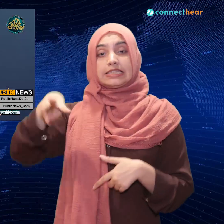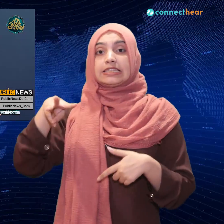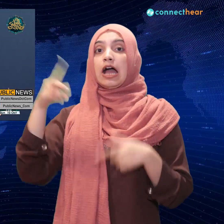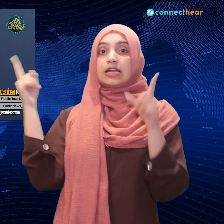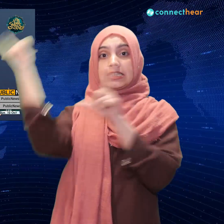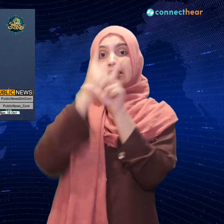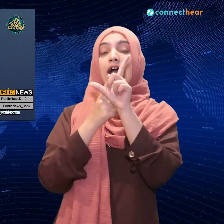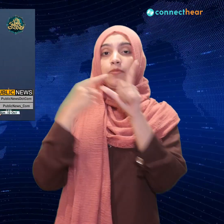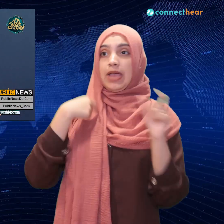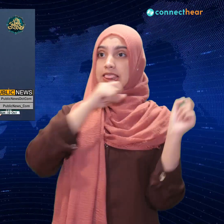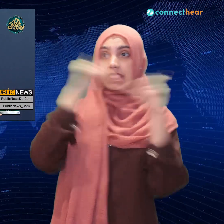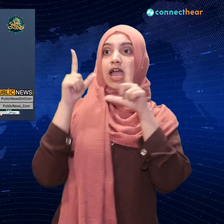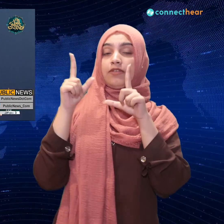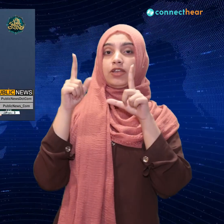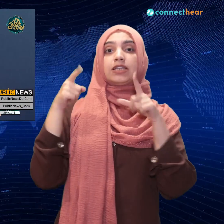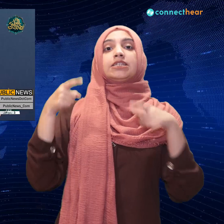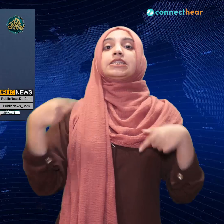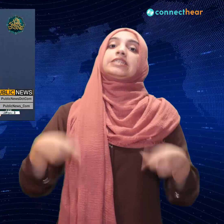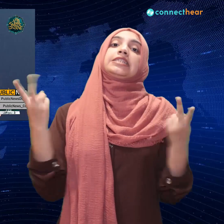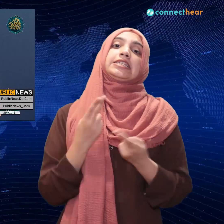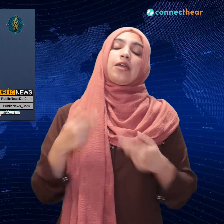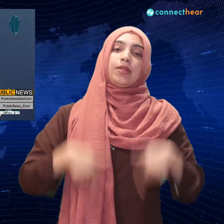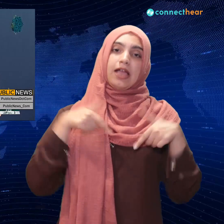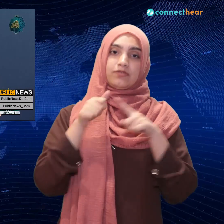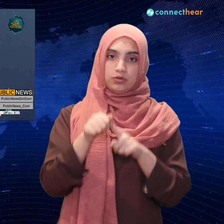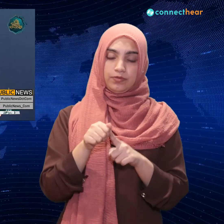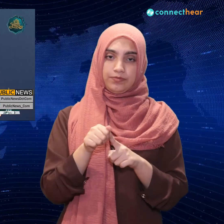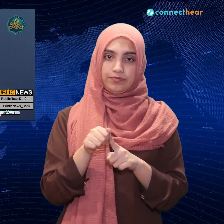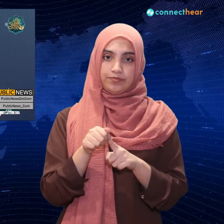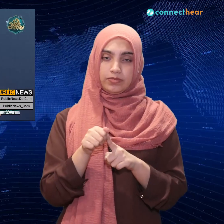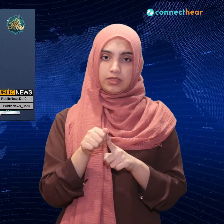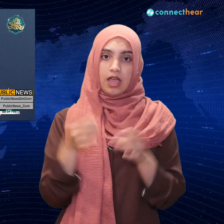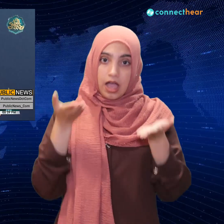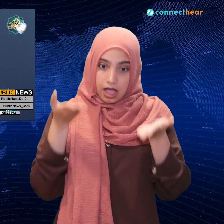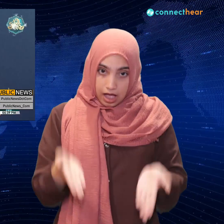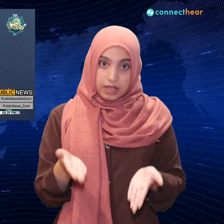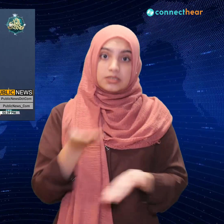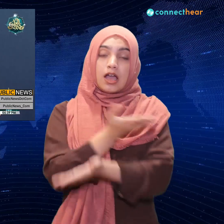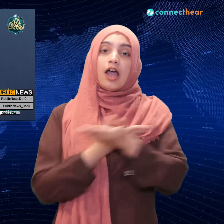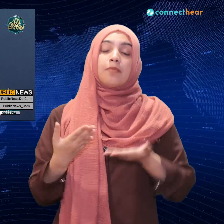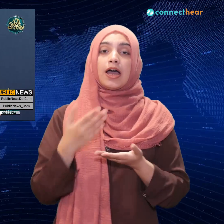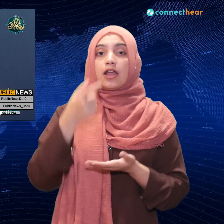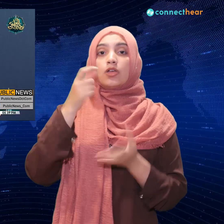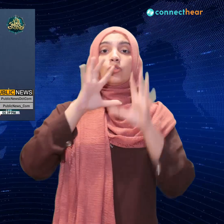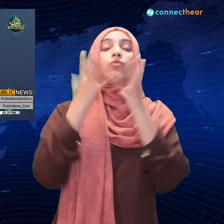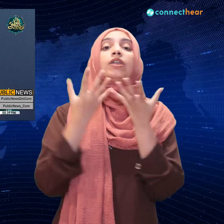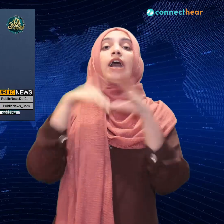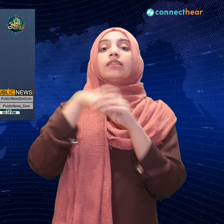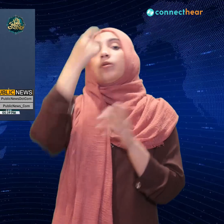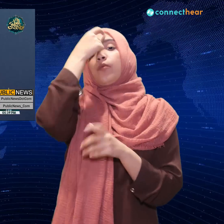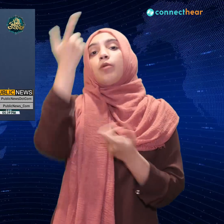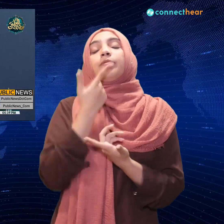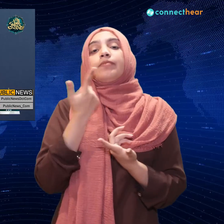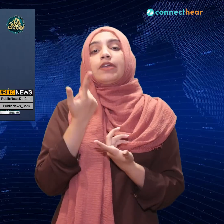اوپر غور کریں تو جو آج دنیا کا سب سے بڑا مسئلہ بنا ہوا ہے کلائمیٹ چینج کا، انسان نے یہ